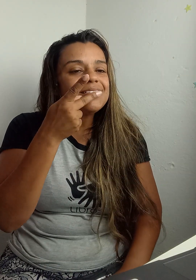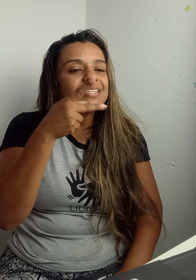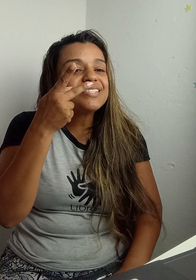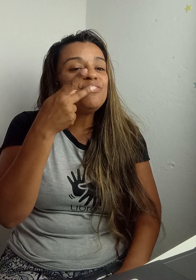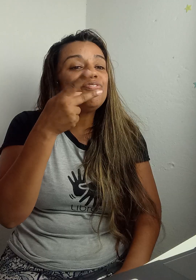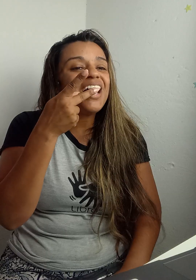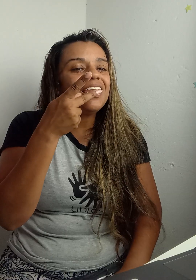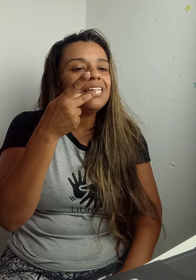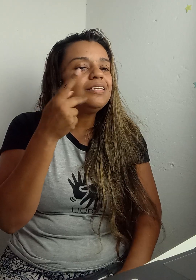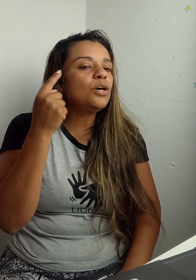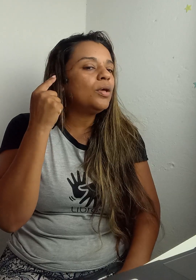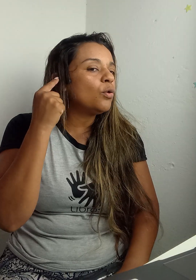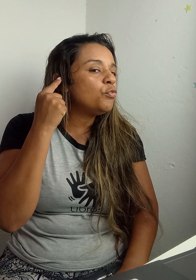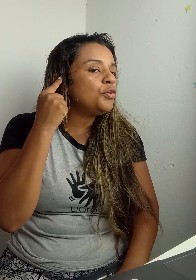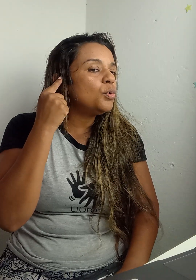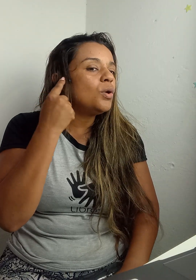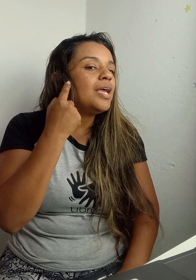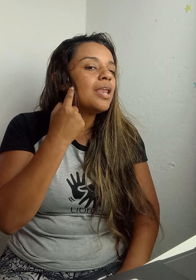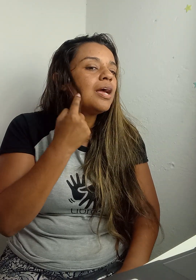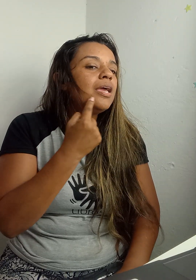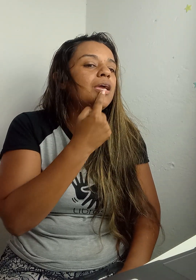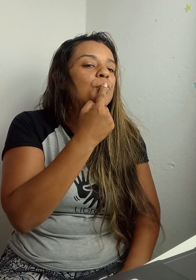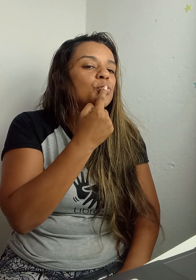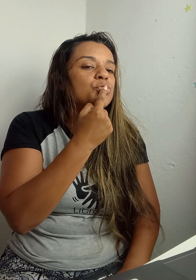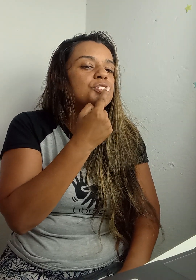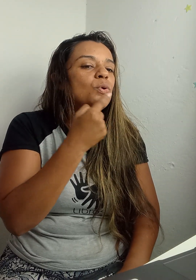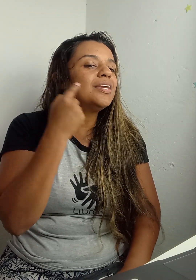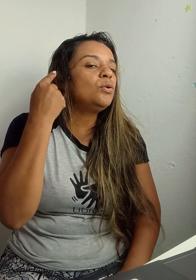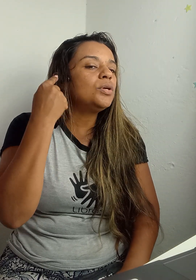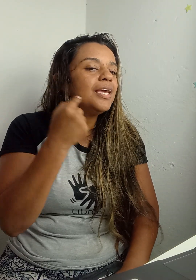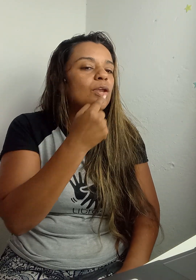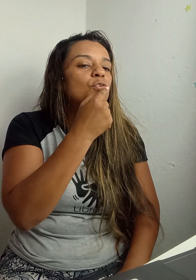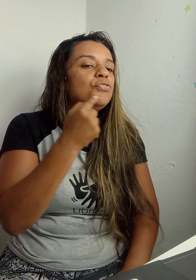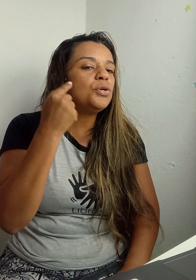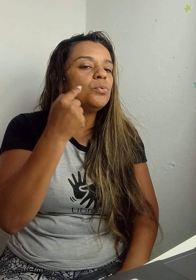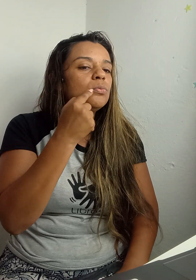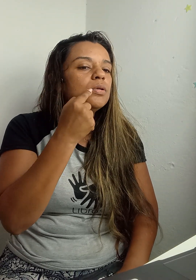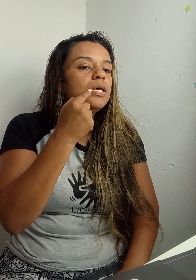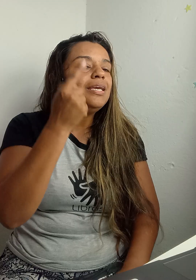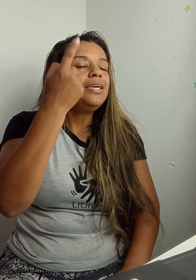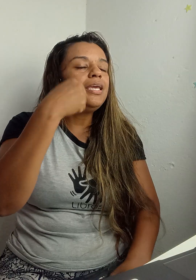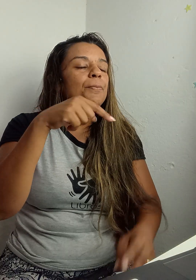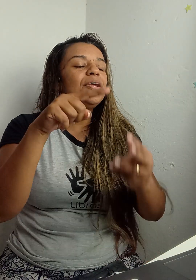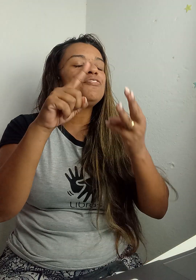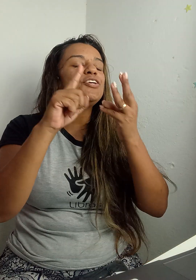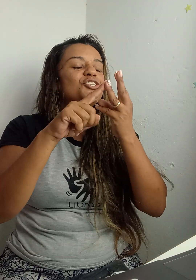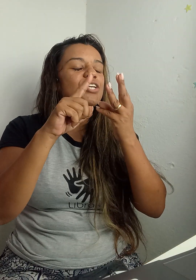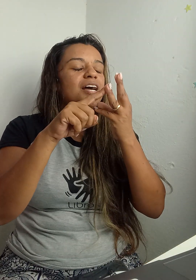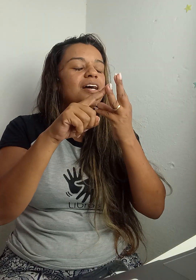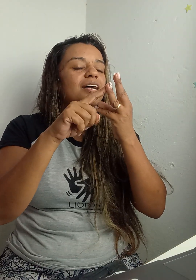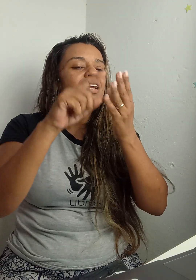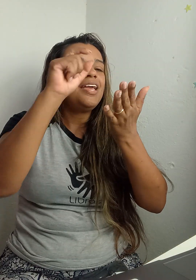verbaliza, se fala. Então, ela ouviu, ela reproduziu aquilo que ela ouviu. E para fechar,